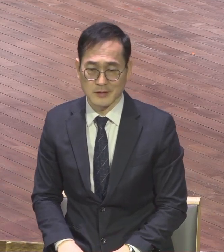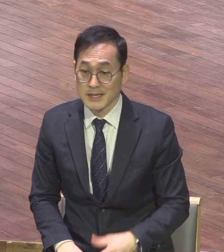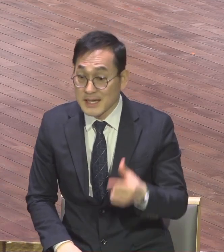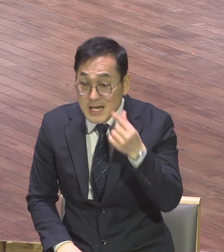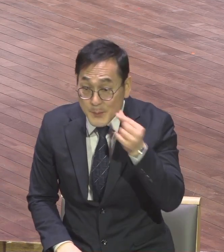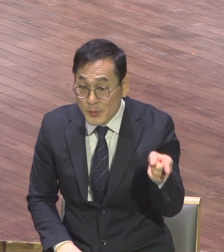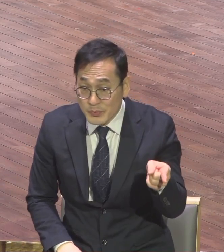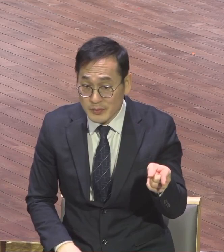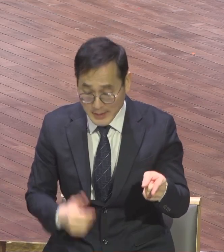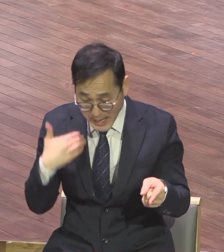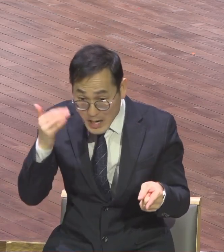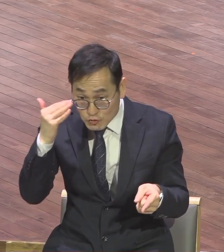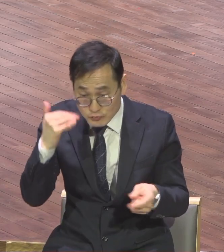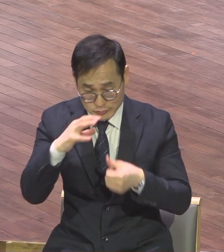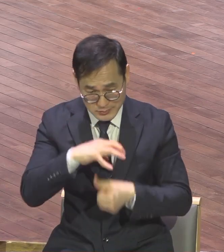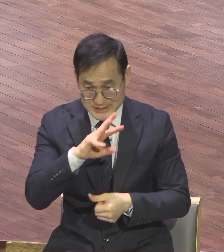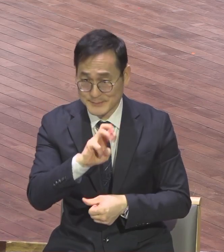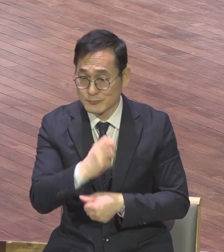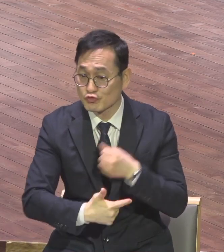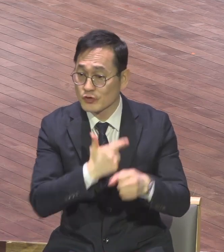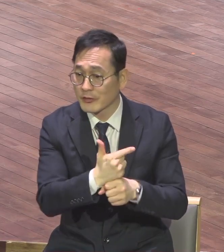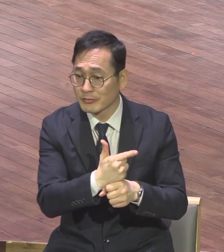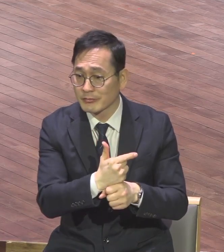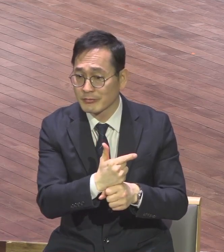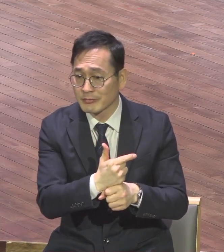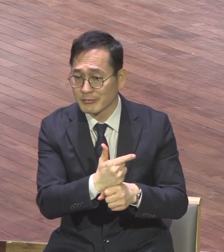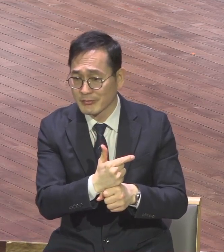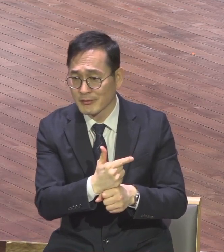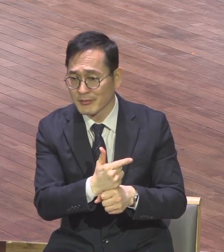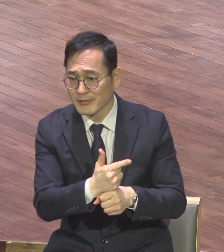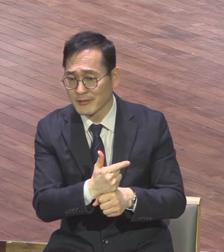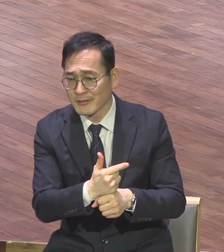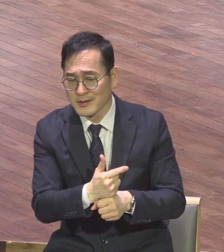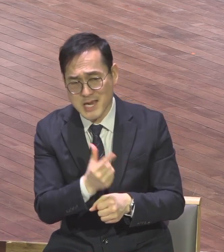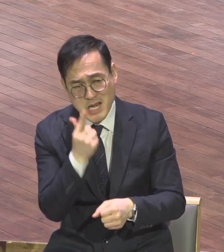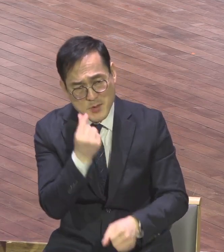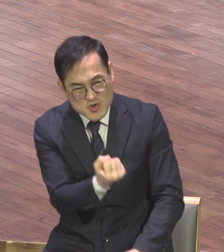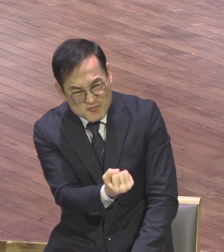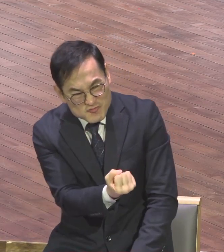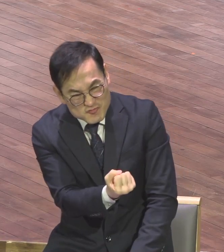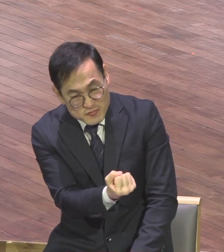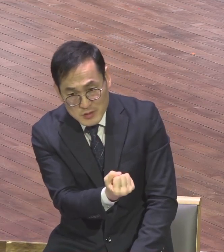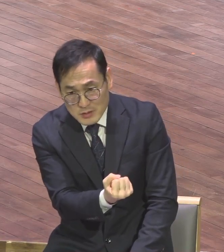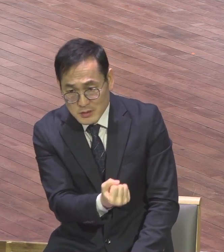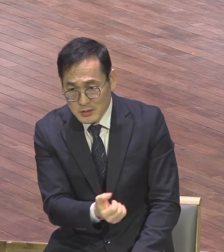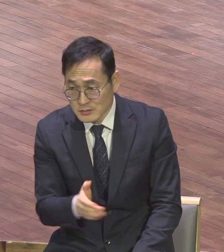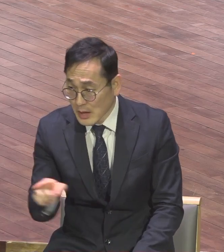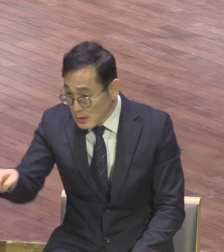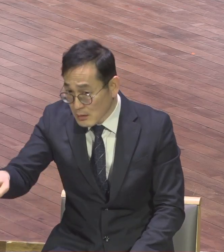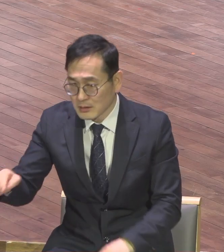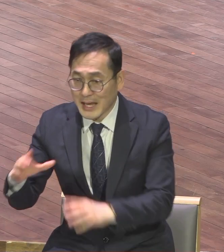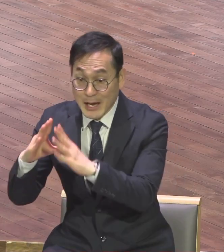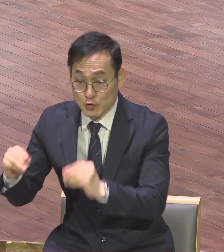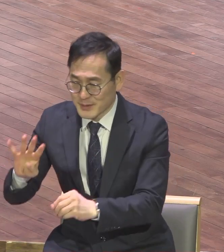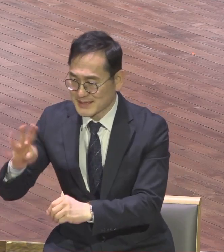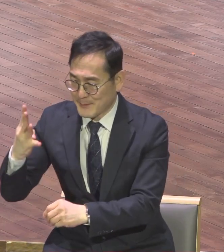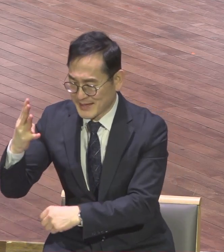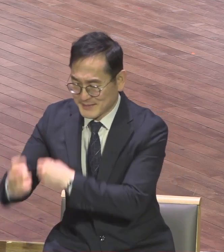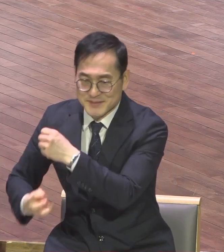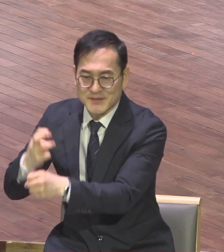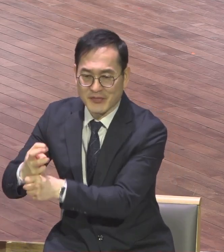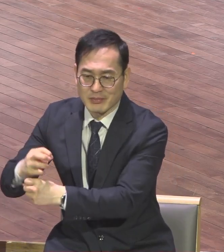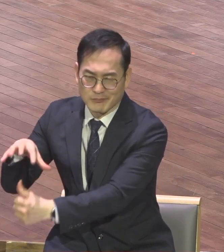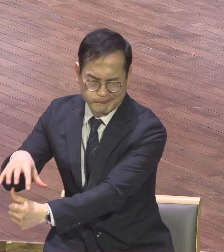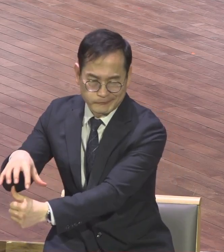하는데, 축구 경기하는데 뭐 역사를 잊은 민족에게 미래는 없다 막 이렇게 비장하게 얘기하는데, 430년 그 대단한